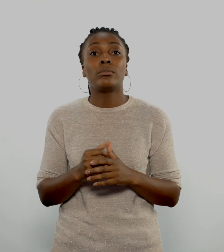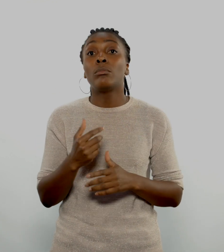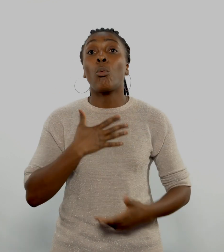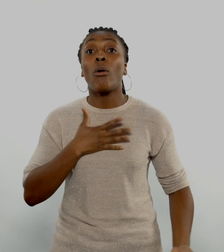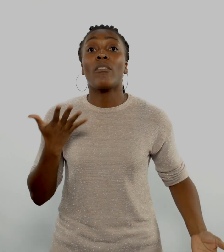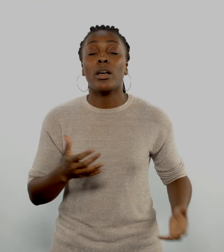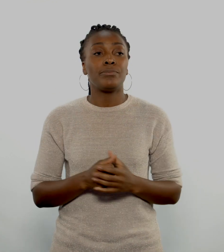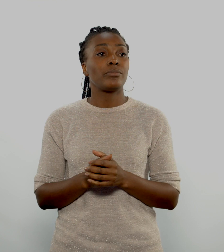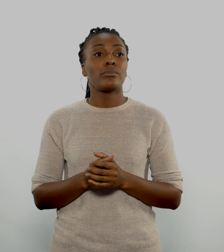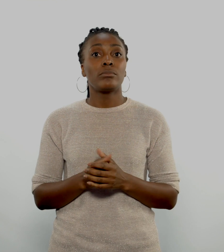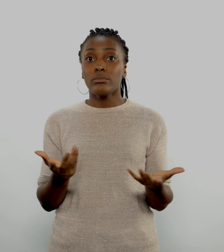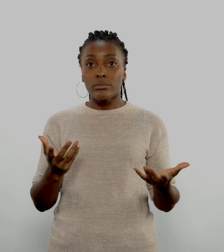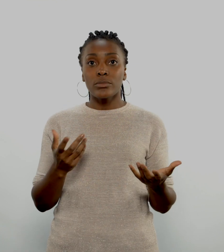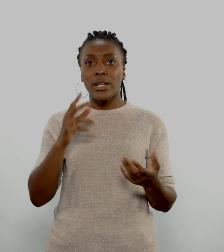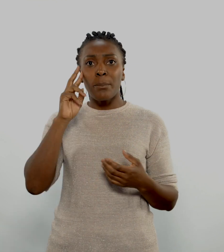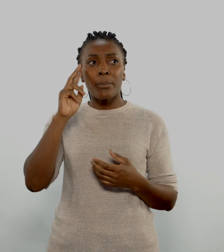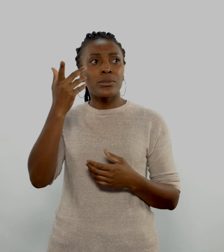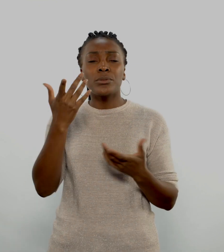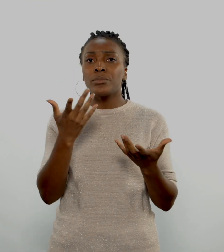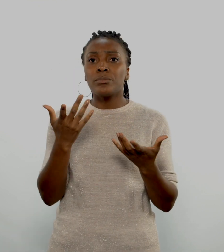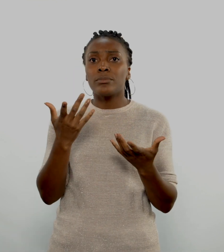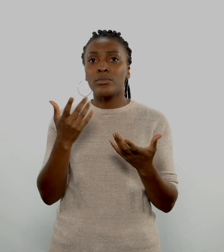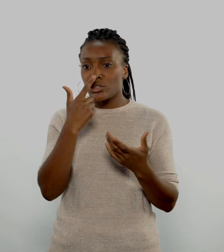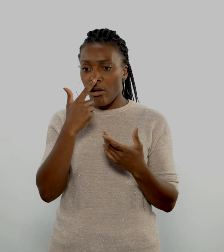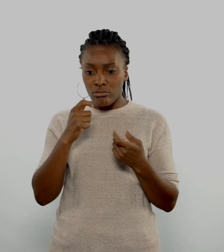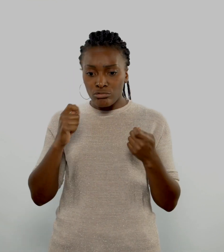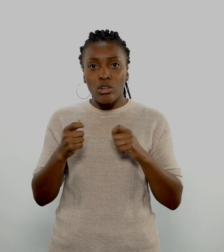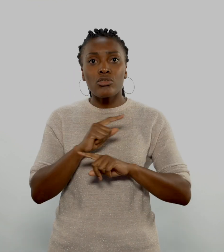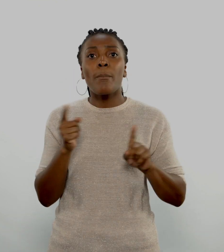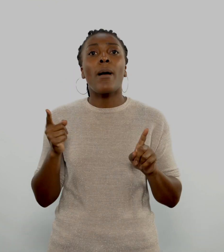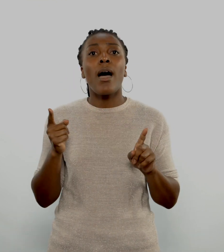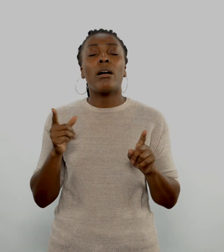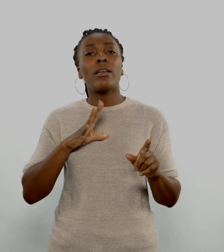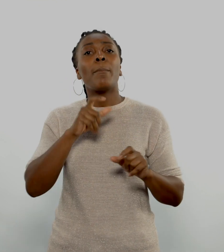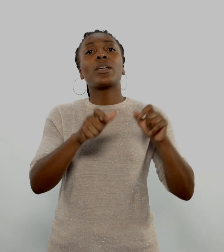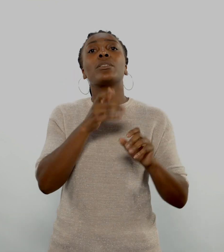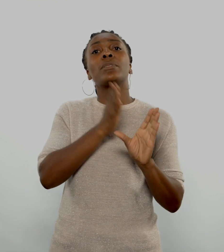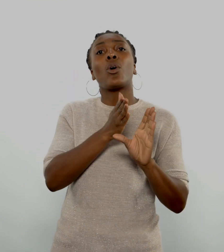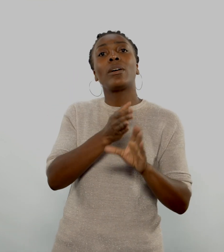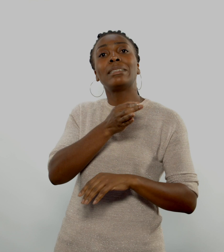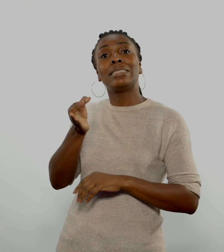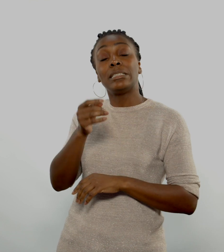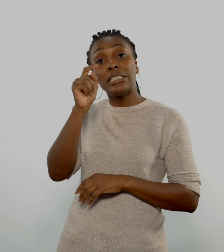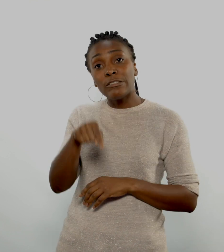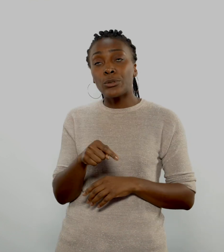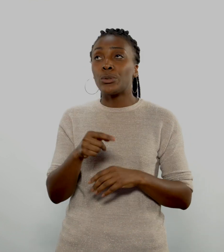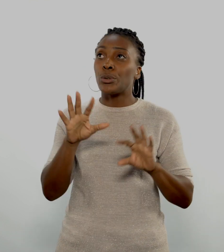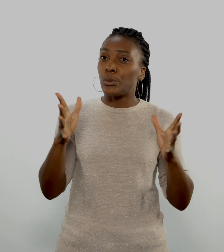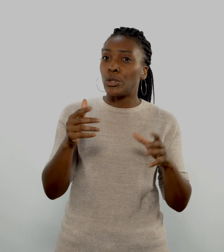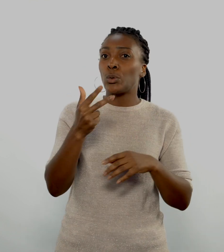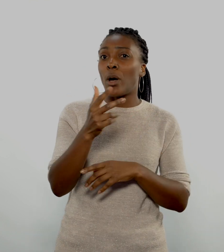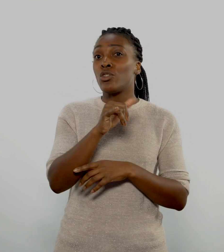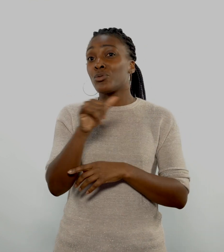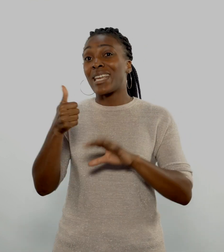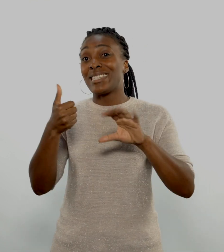sert. On a l'impression que ça ne change pas. Lorsqu'on met en place une habitude, ça ne change pas automatiquement. Les psychologues disent qu'il faut environ